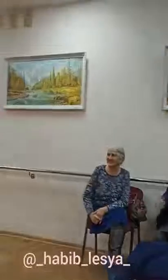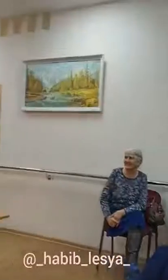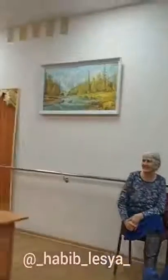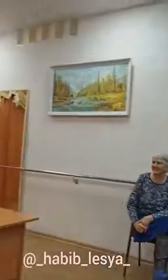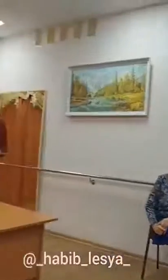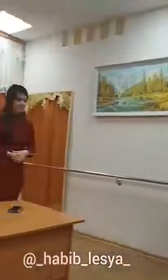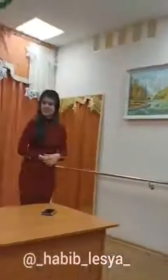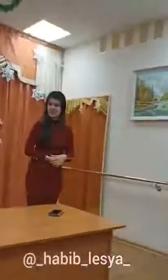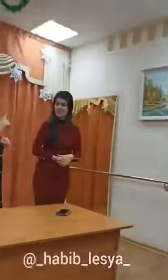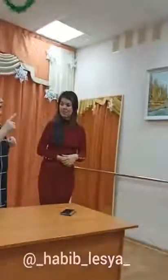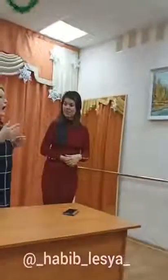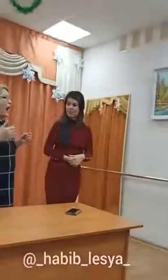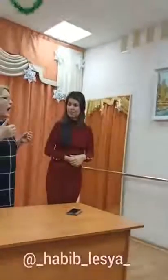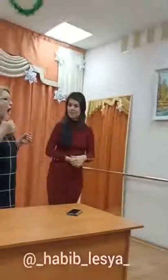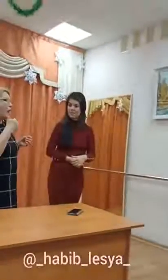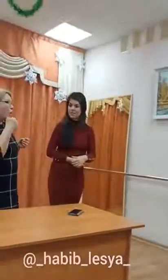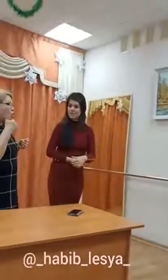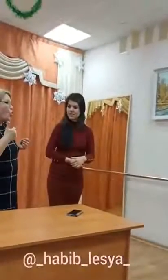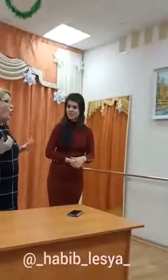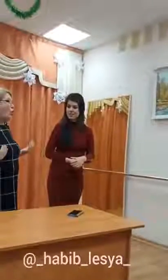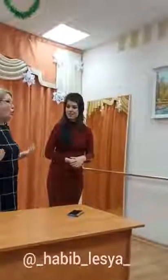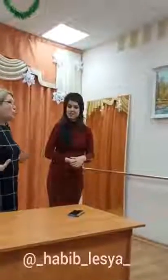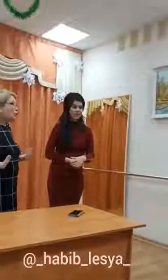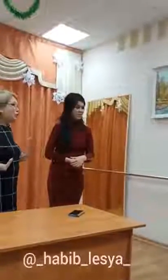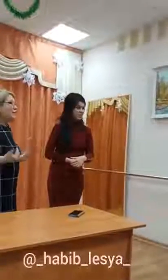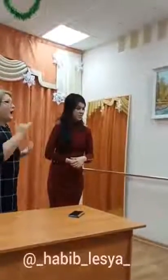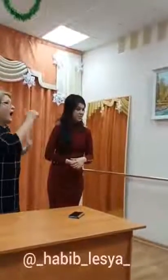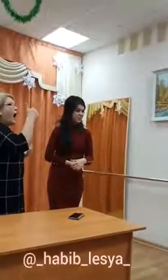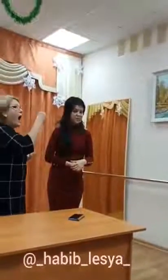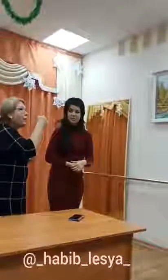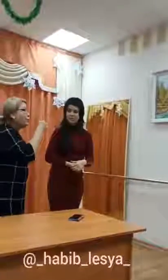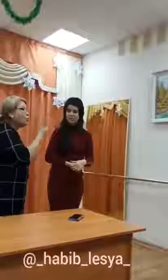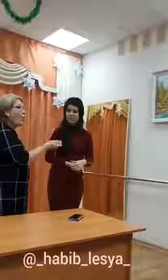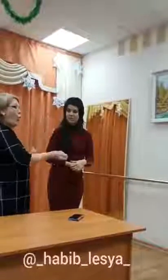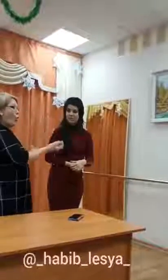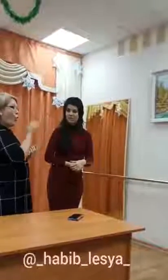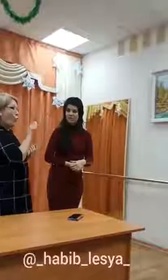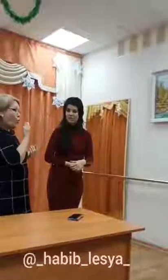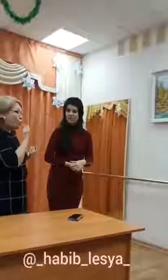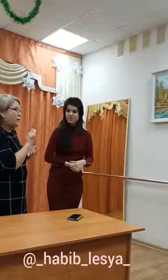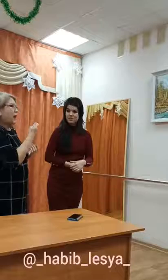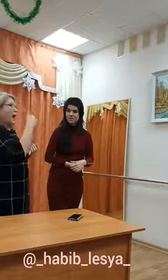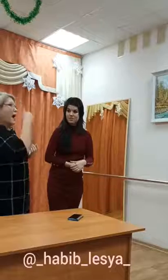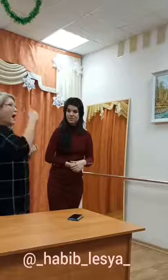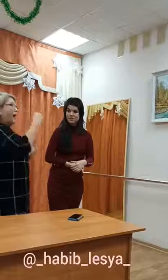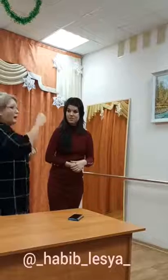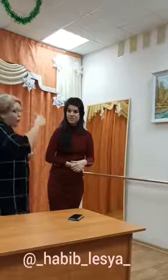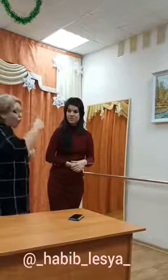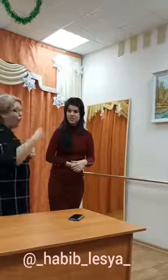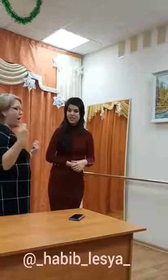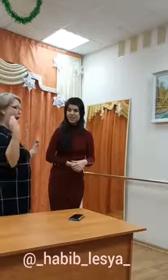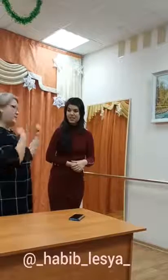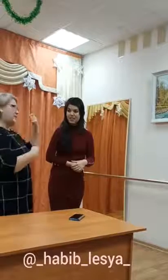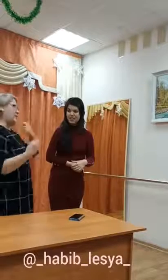нужны, чтобы хорошо жить, хорошо кушать, хорошо